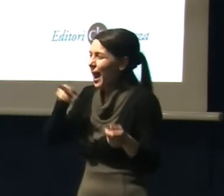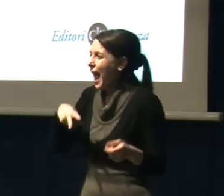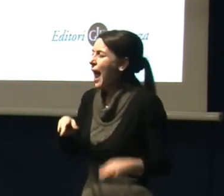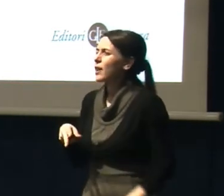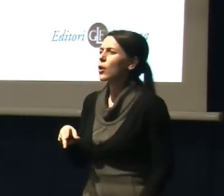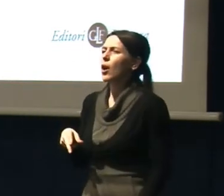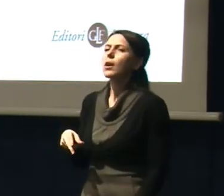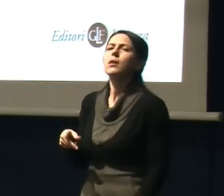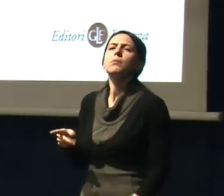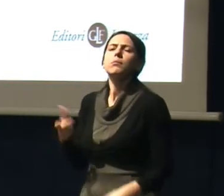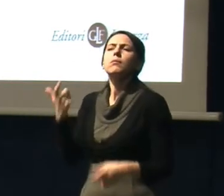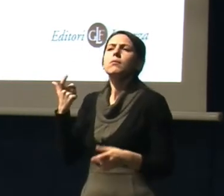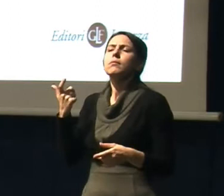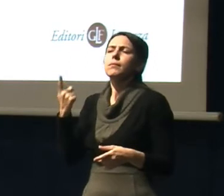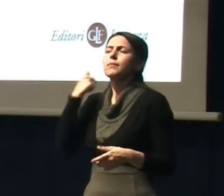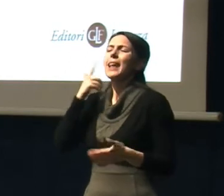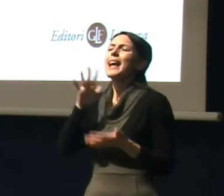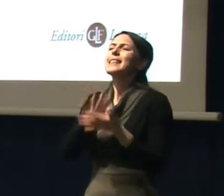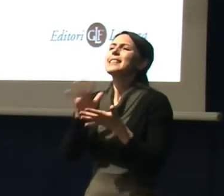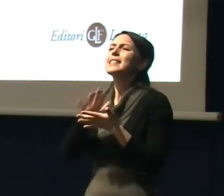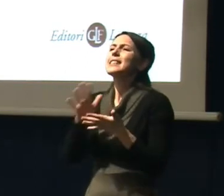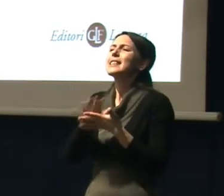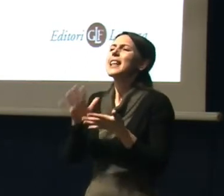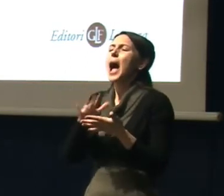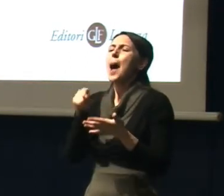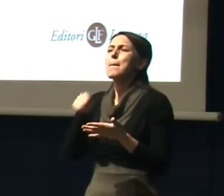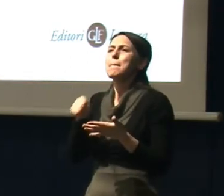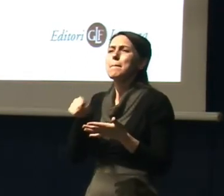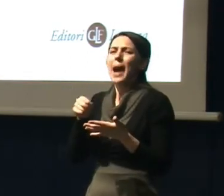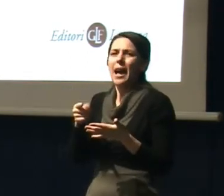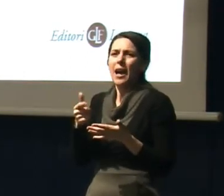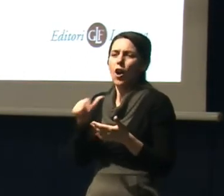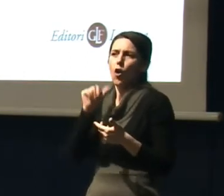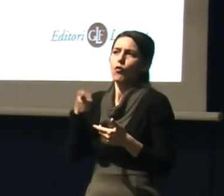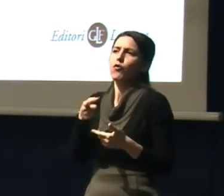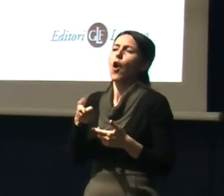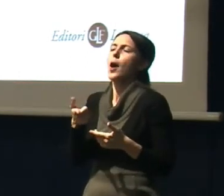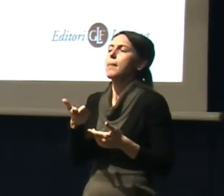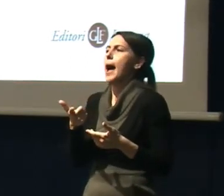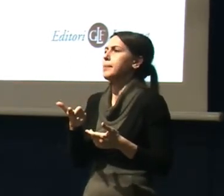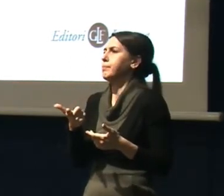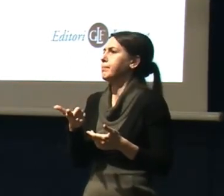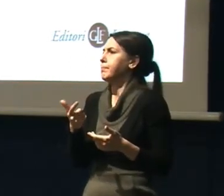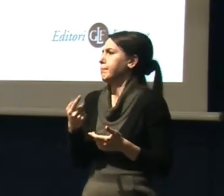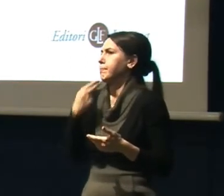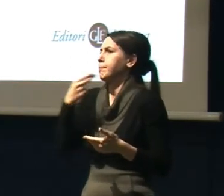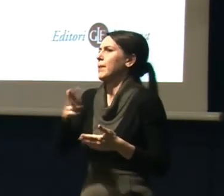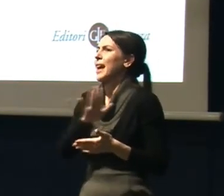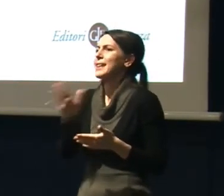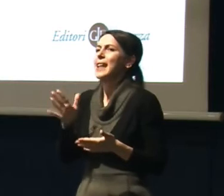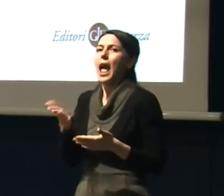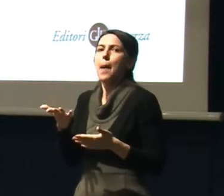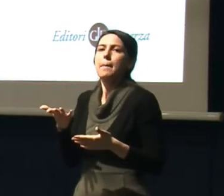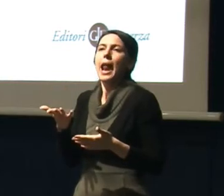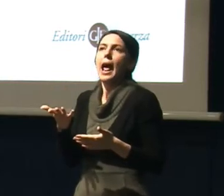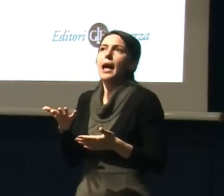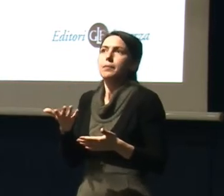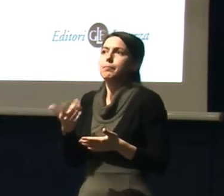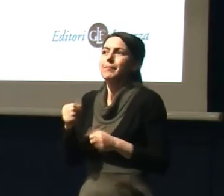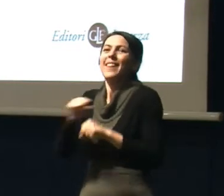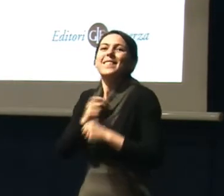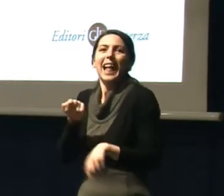alla fine della fiera la stampa è soprannominata la busiarda da prima che esistesse internet con motivo ci sarà quindi non vi siete mai veramente fidati